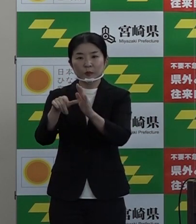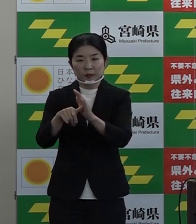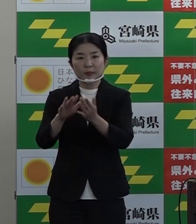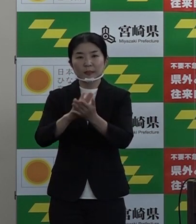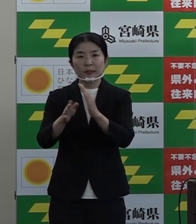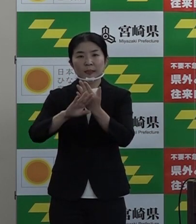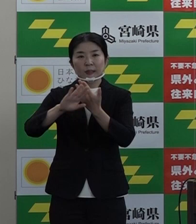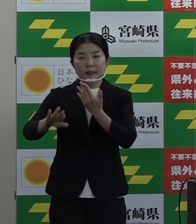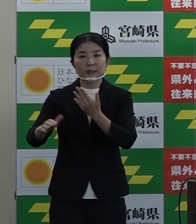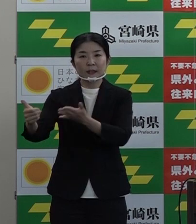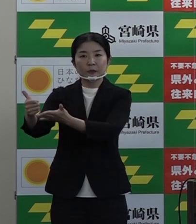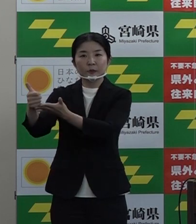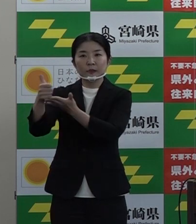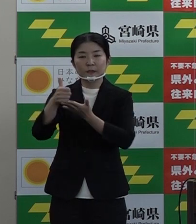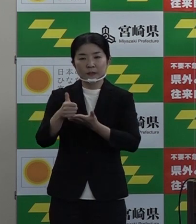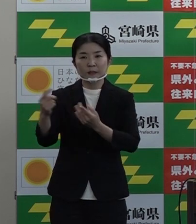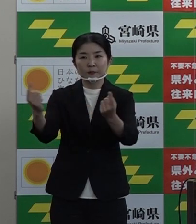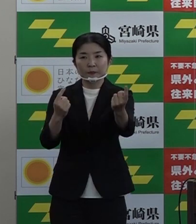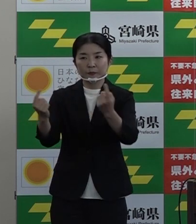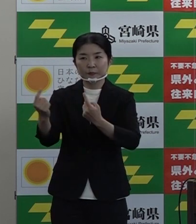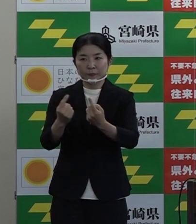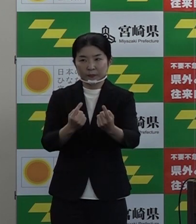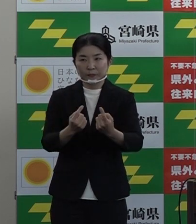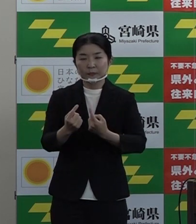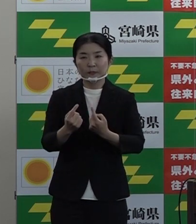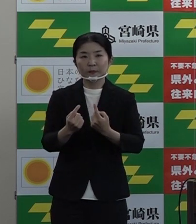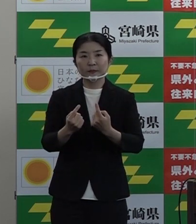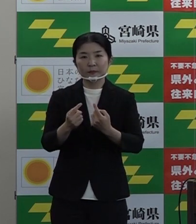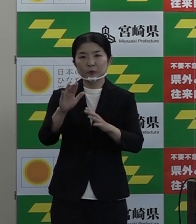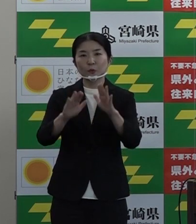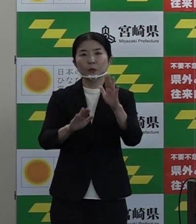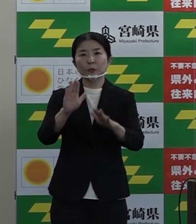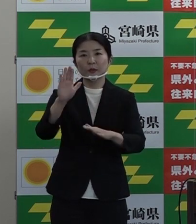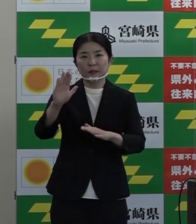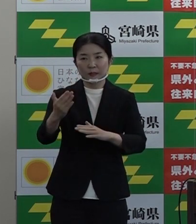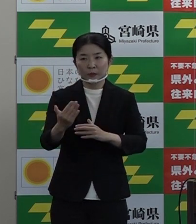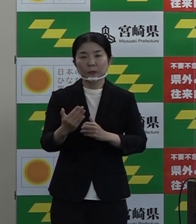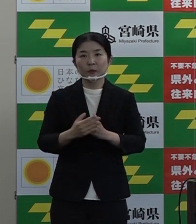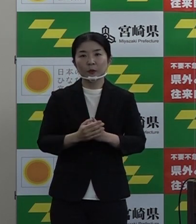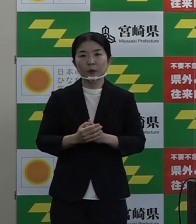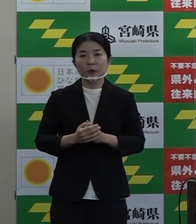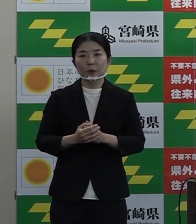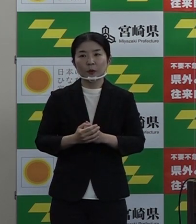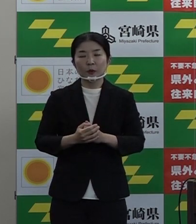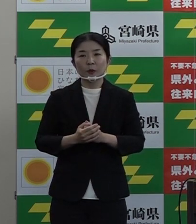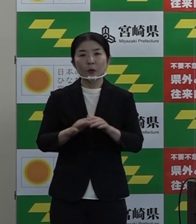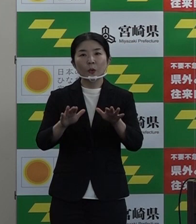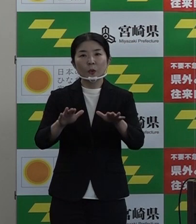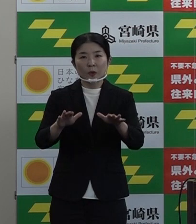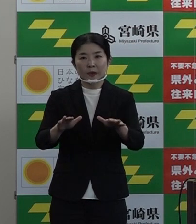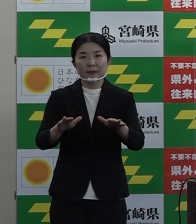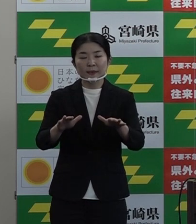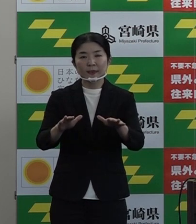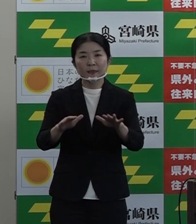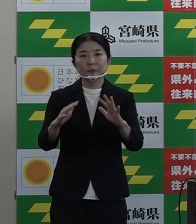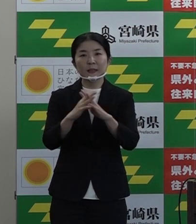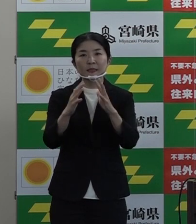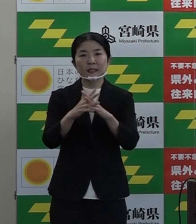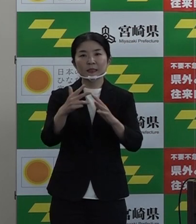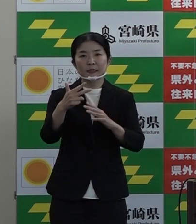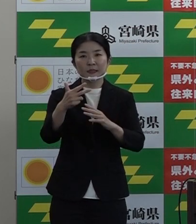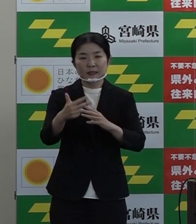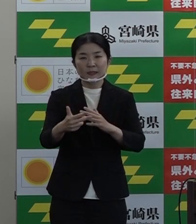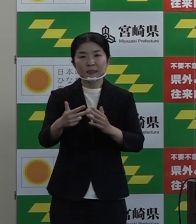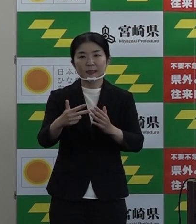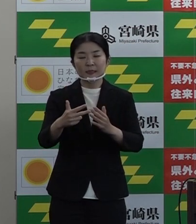からのお客さんが多数にいらっしゃるということなんですけども、今回その宮崎市を赤